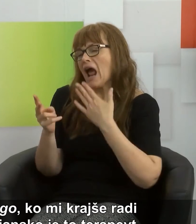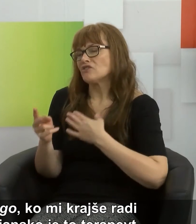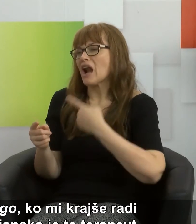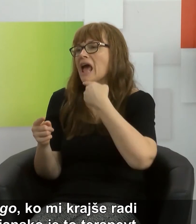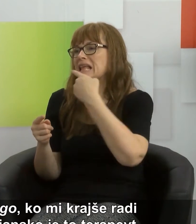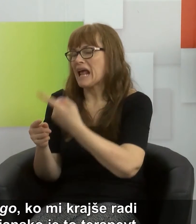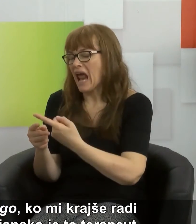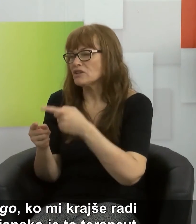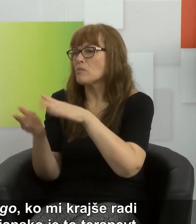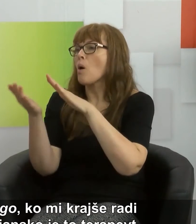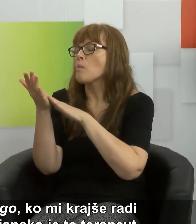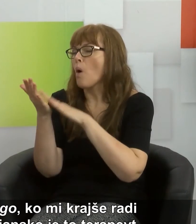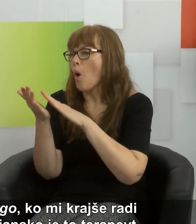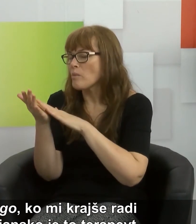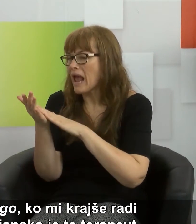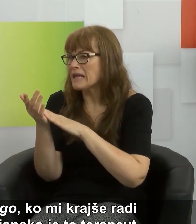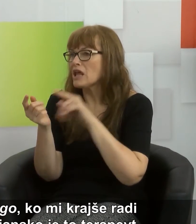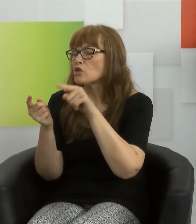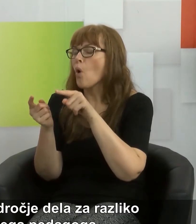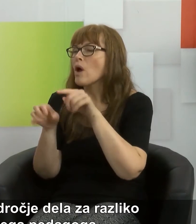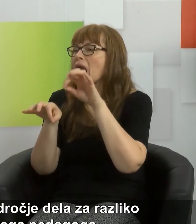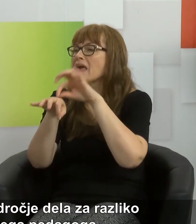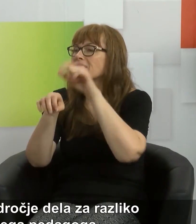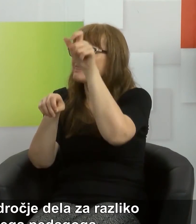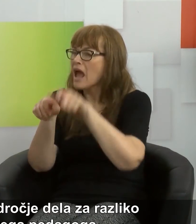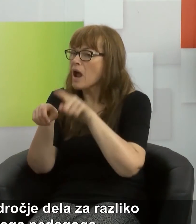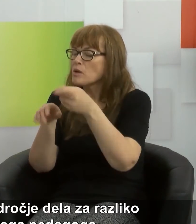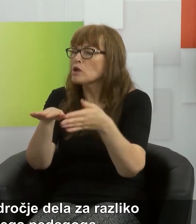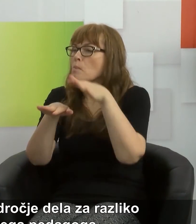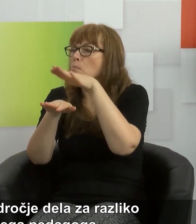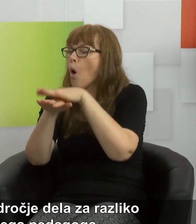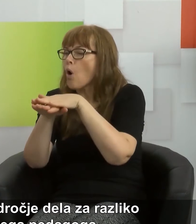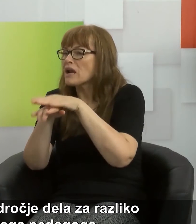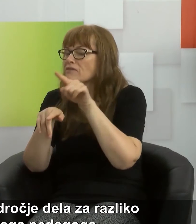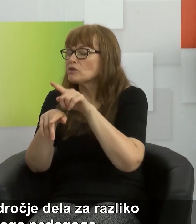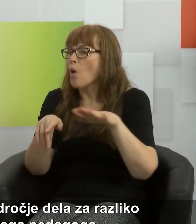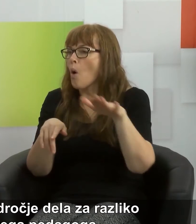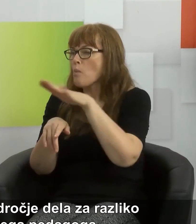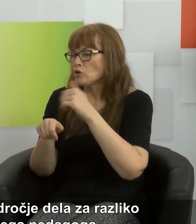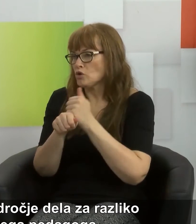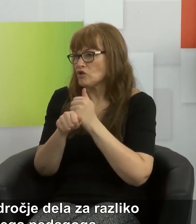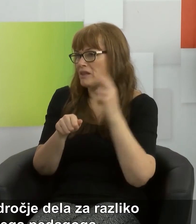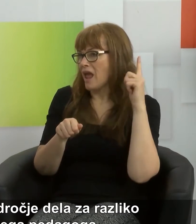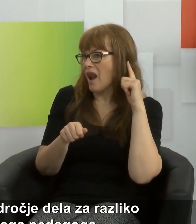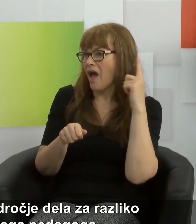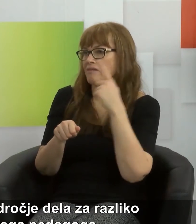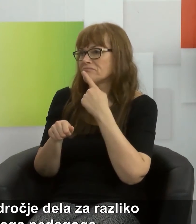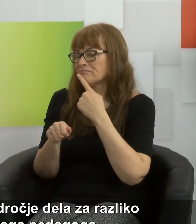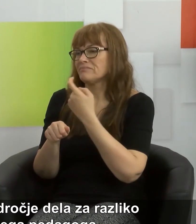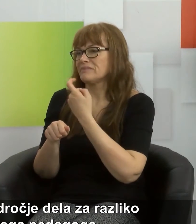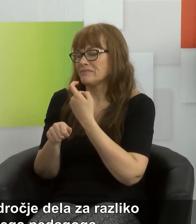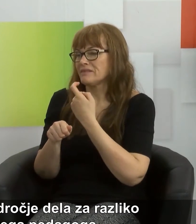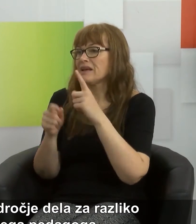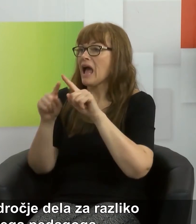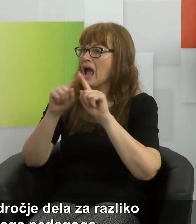rečemo, pomeni, da dejansko je to terapevt, ki naj bi pokrival to področje dela. Za